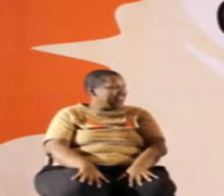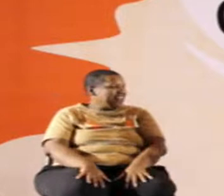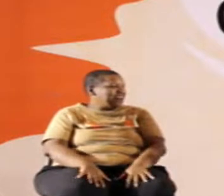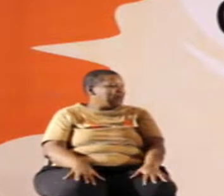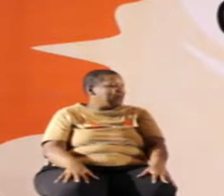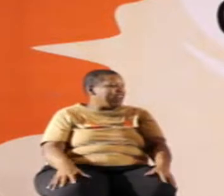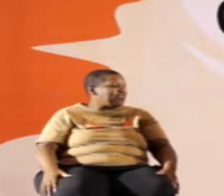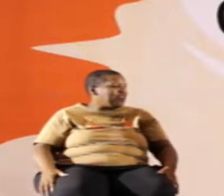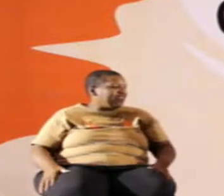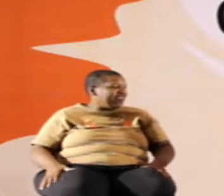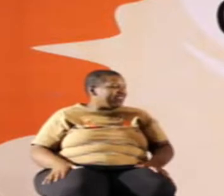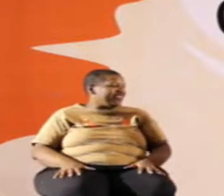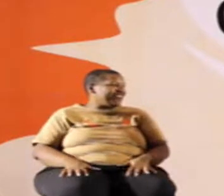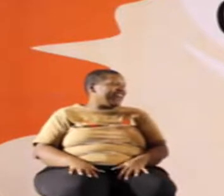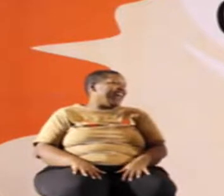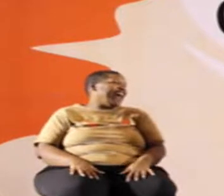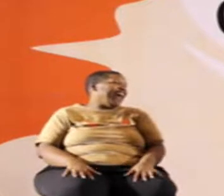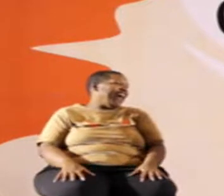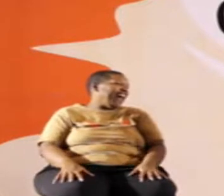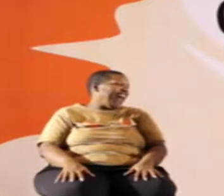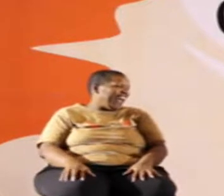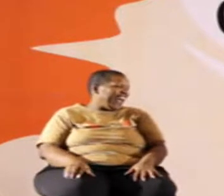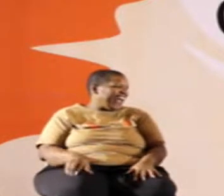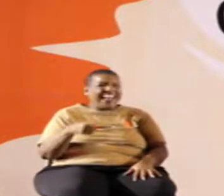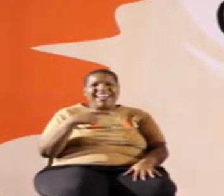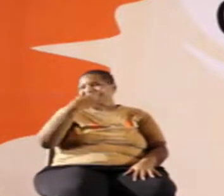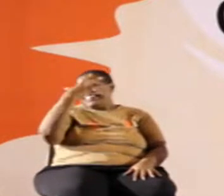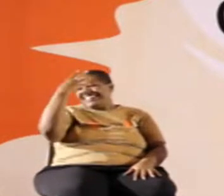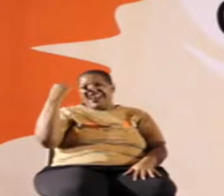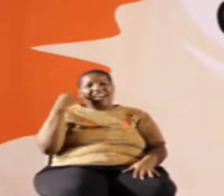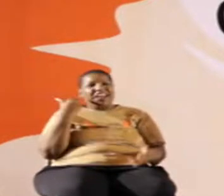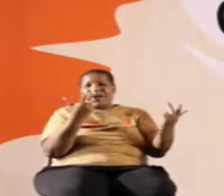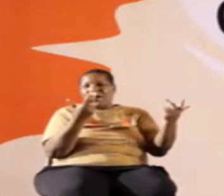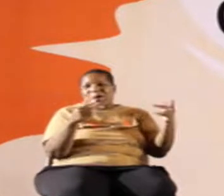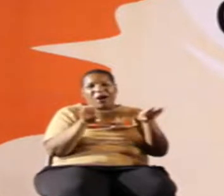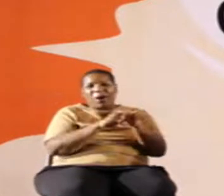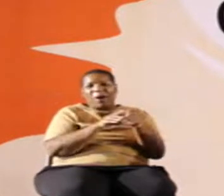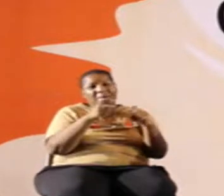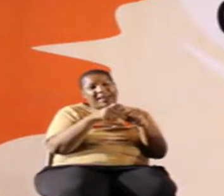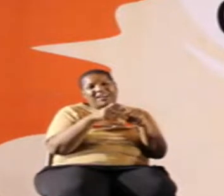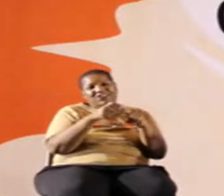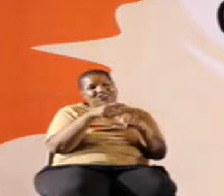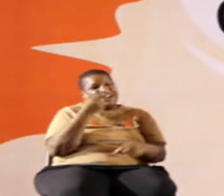Pois é, não esqueceu. Escreve igual, né?